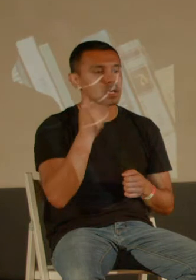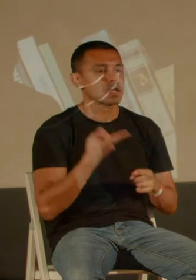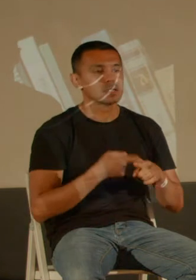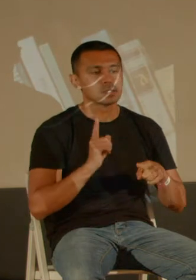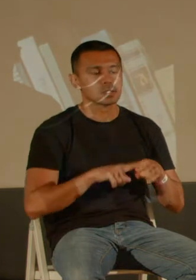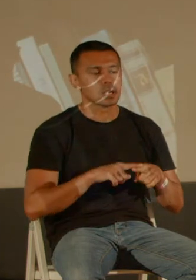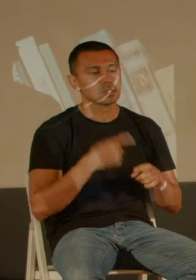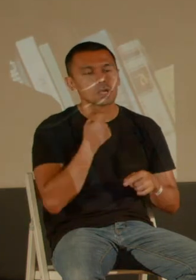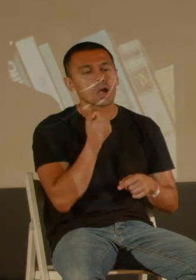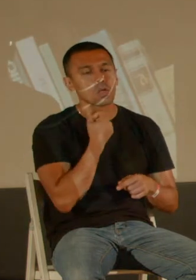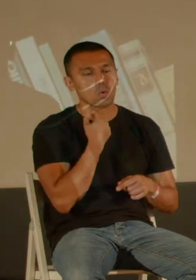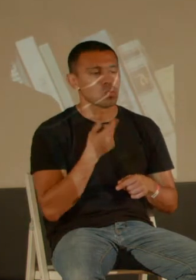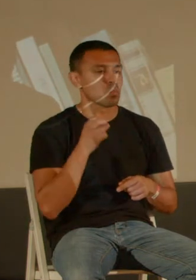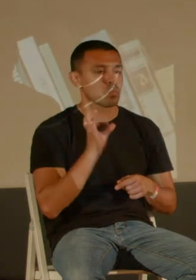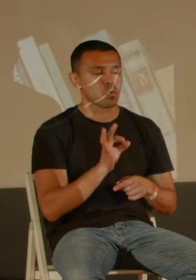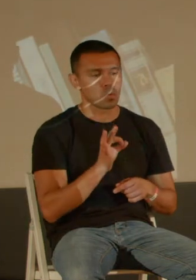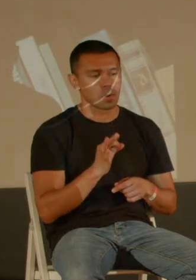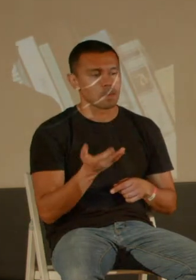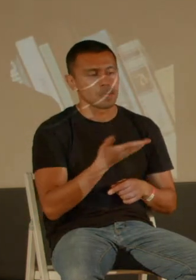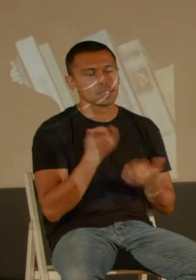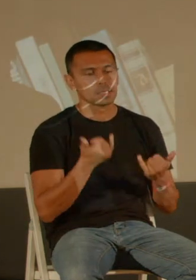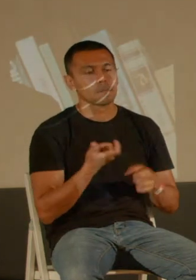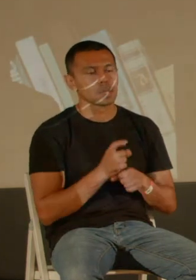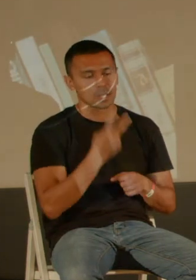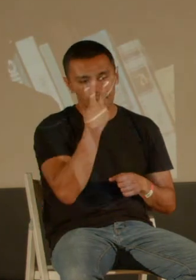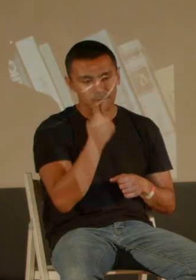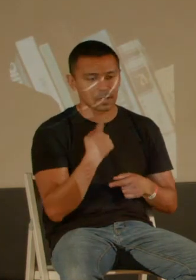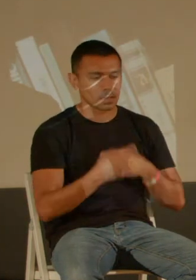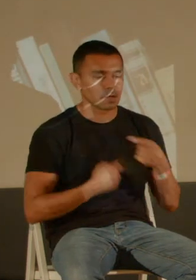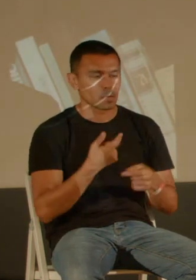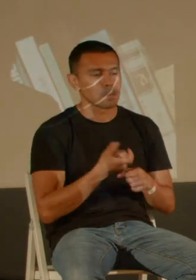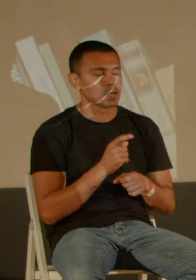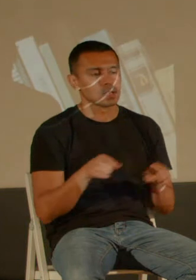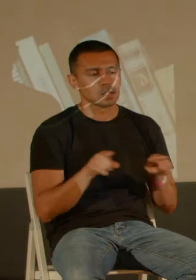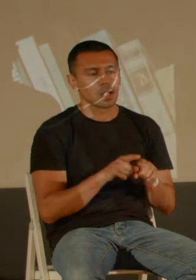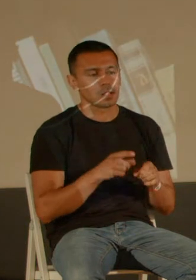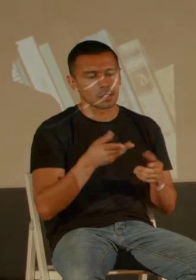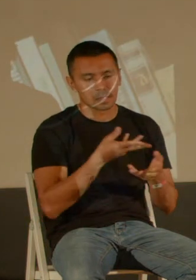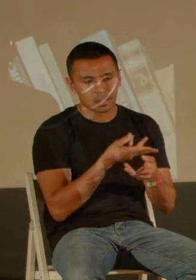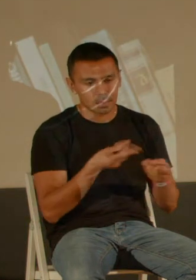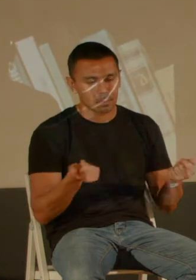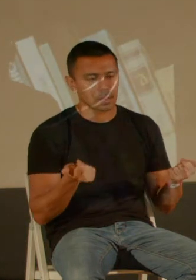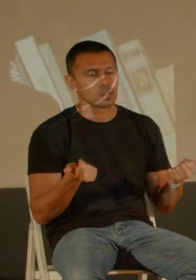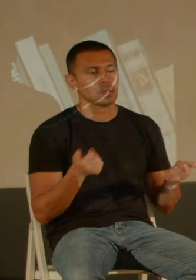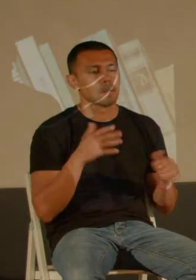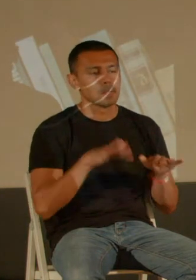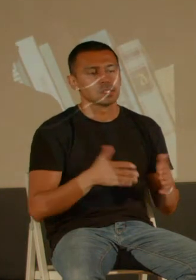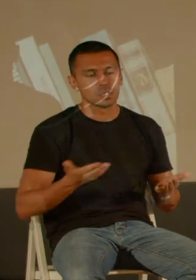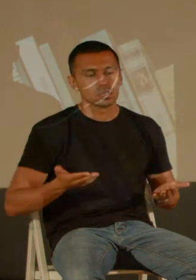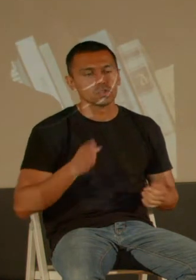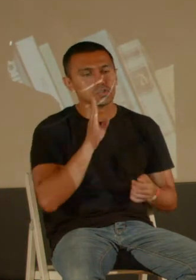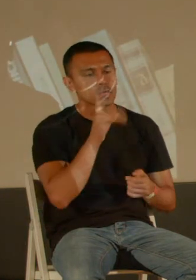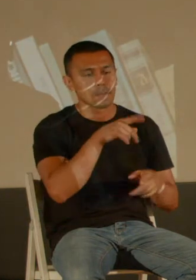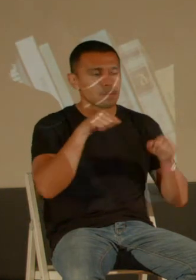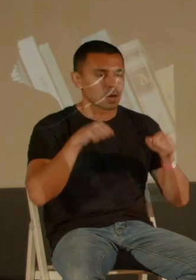ця з алкоголем, бо ми зараз вже більше звикли, і воно більше так затерлося, замилилось для ока місце жінки,